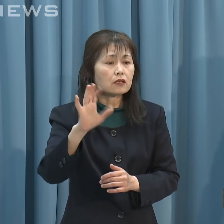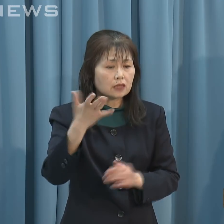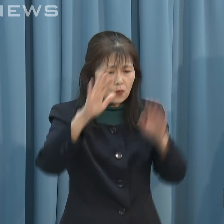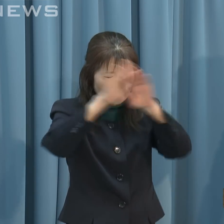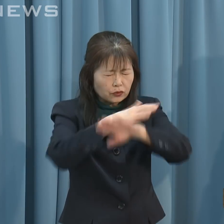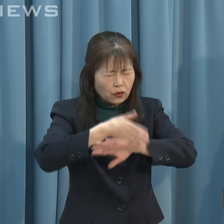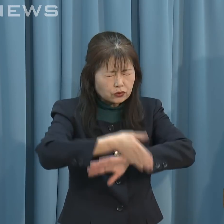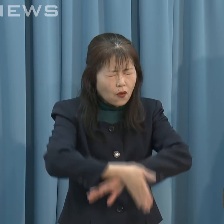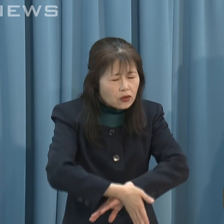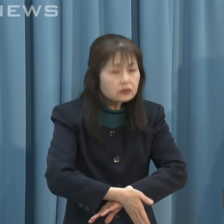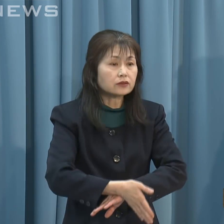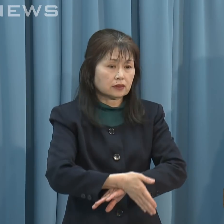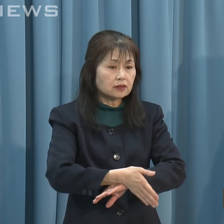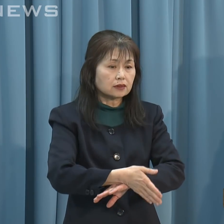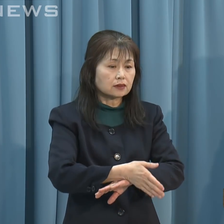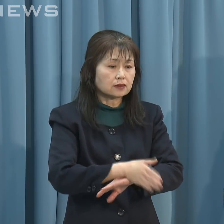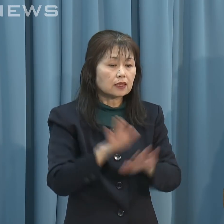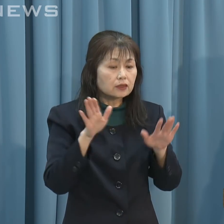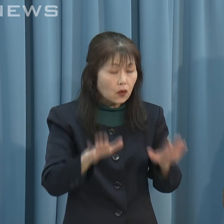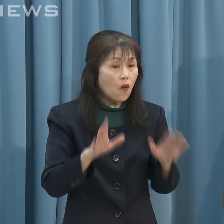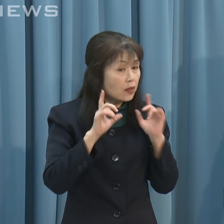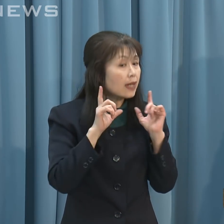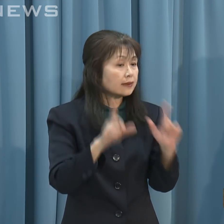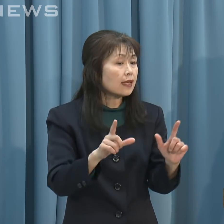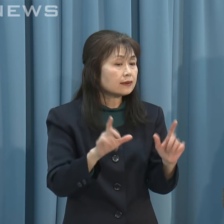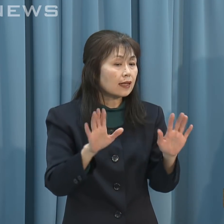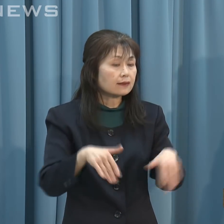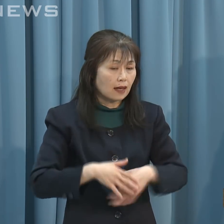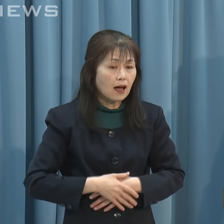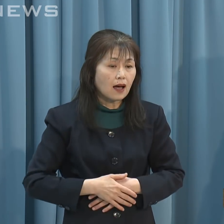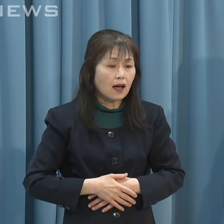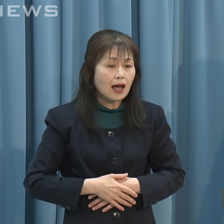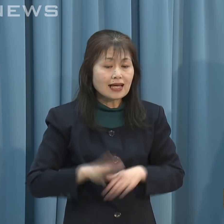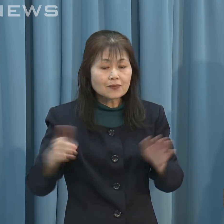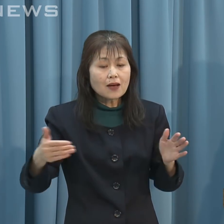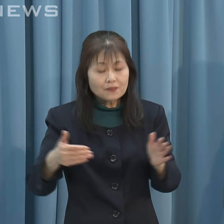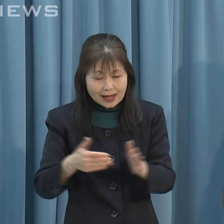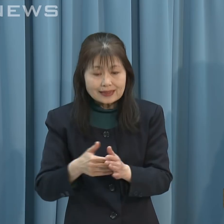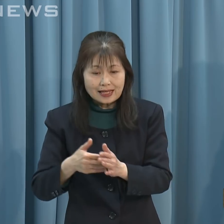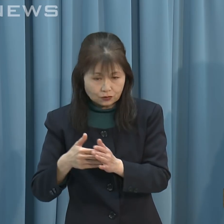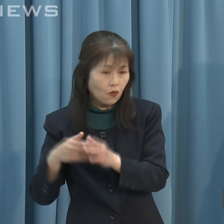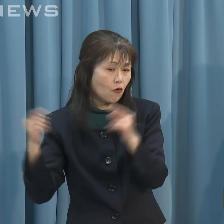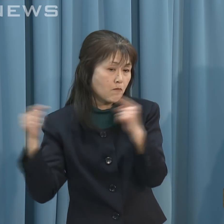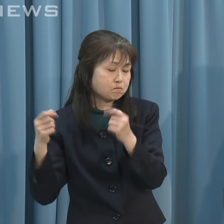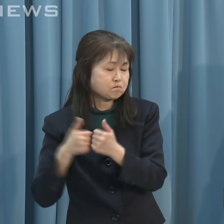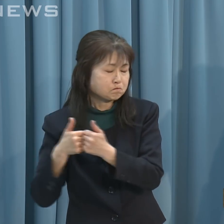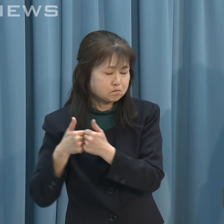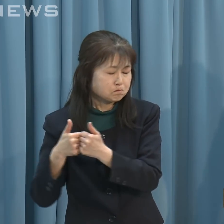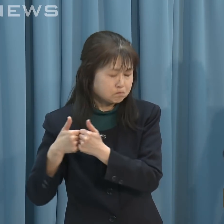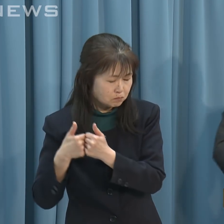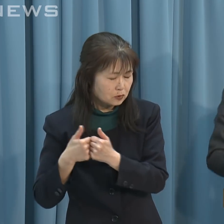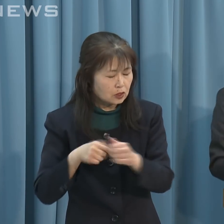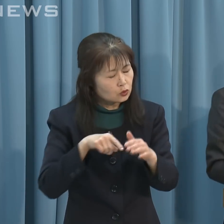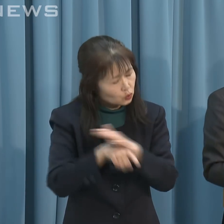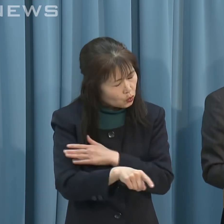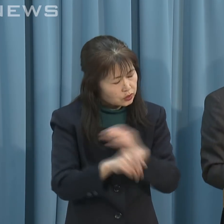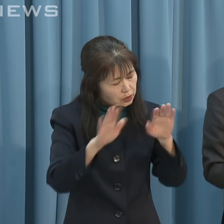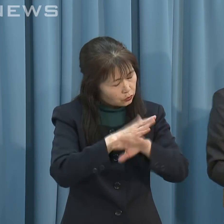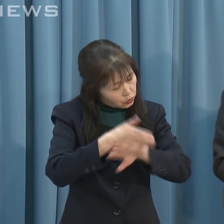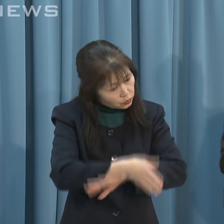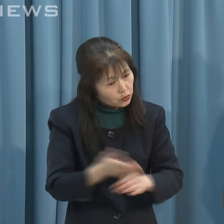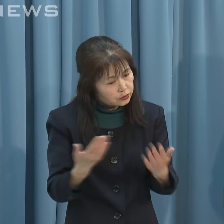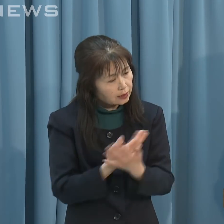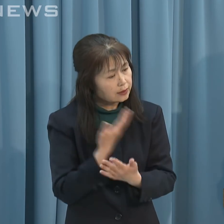県の対応について公表することになったかと思います。これまでどういう議論をして、なぜこのような時間になったのかというのを改めてお願いします。 はい、